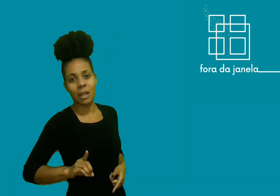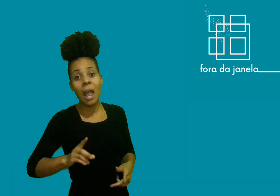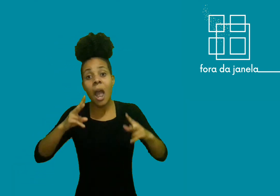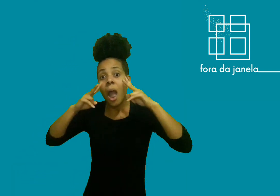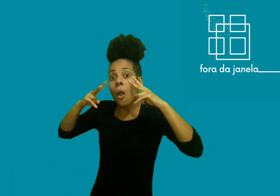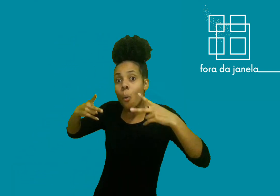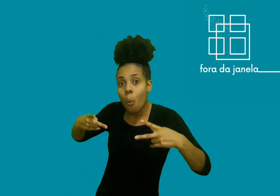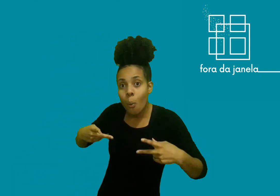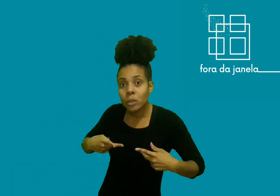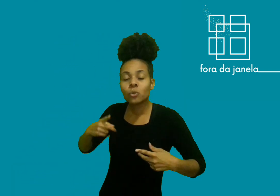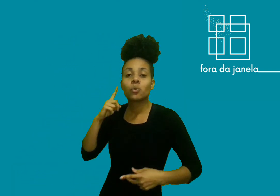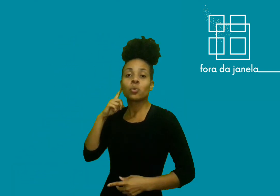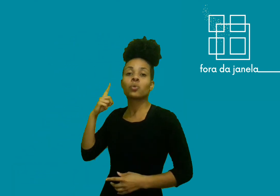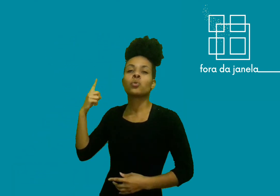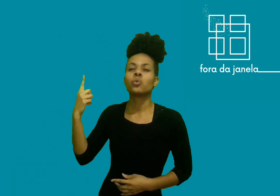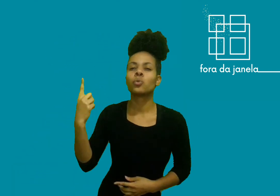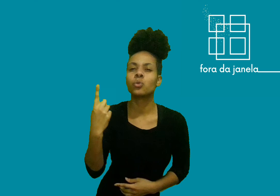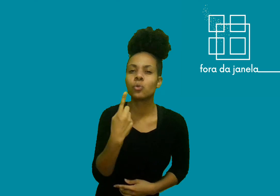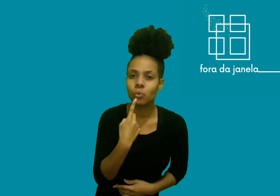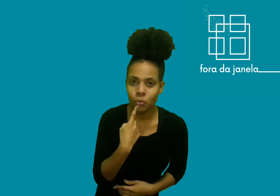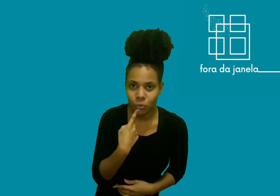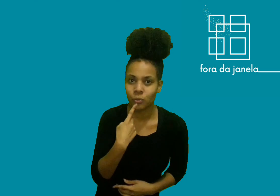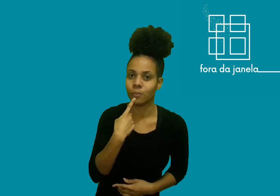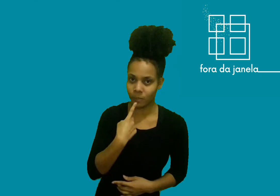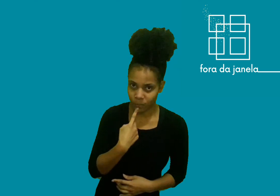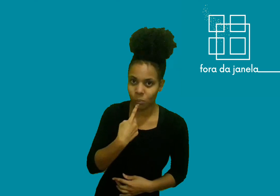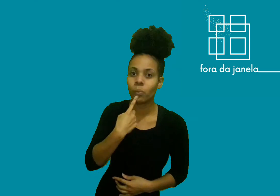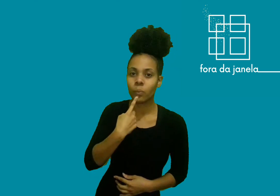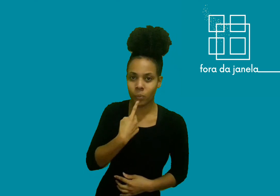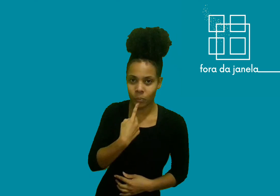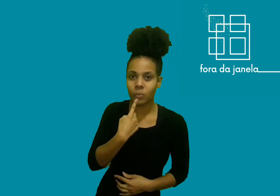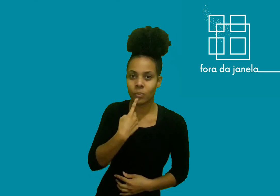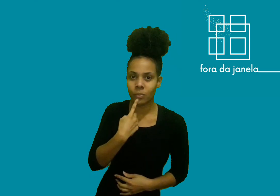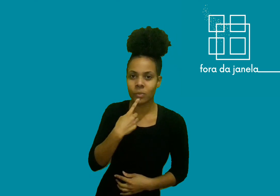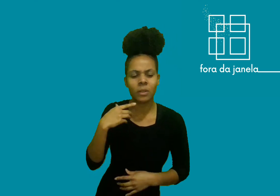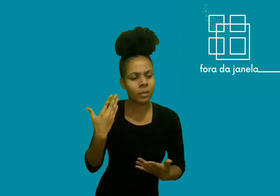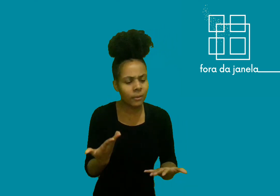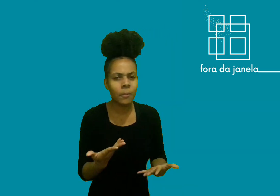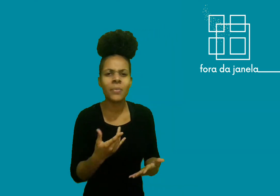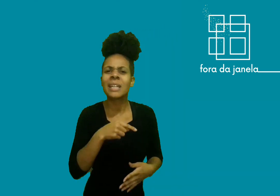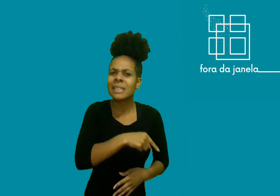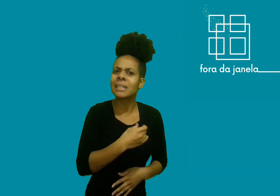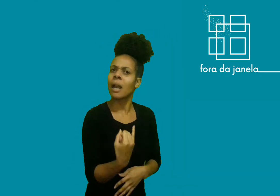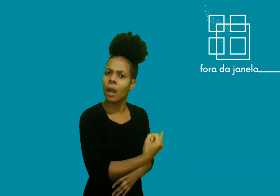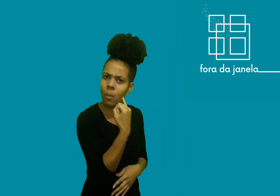das vezes, não se reconhecem como uma pessoa deficiente, porque deficiente vem de falha. Pelo contrário, eles se reconhecem